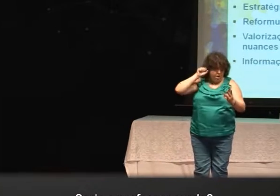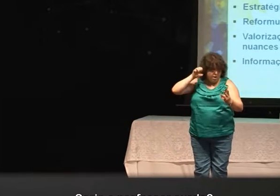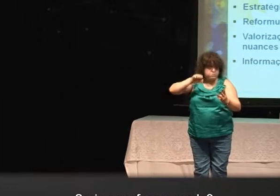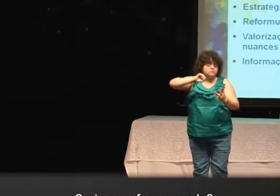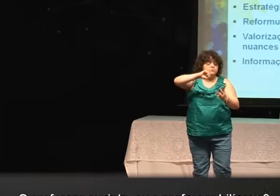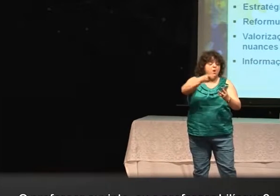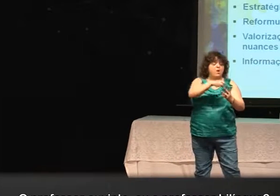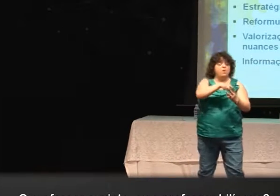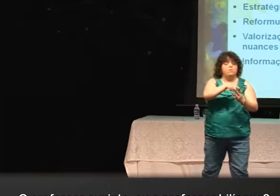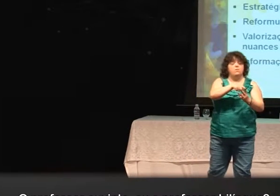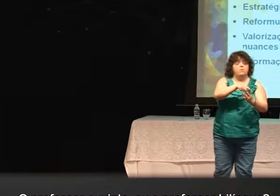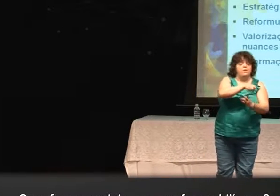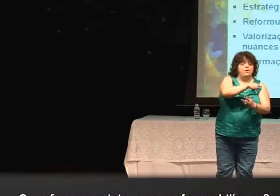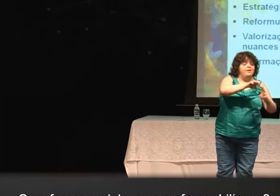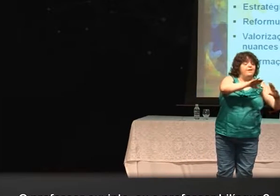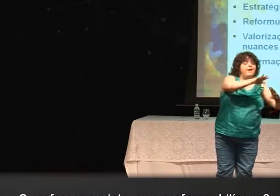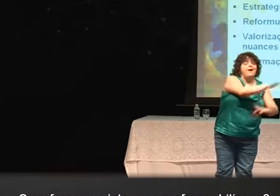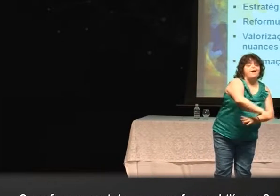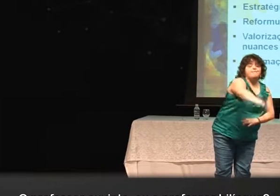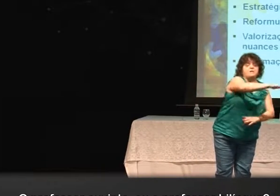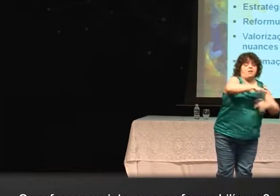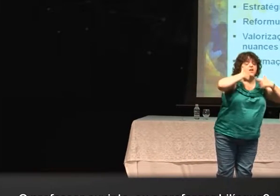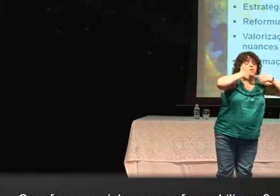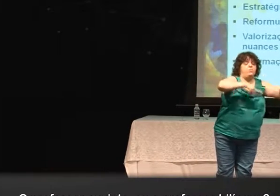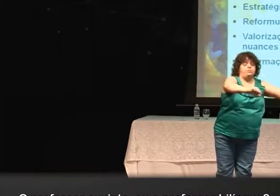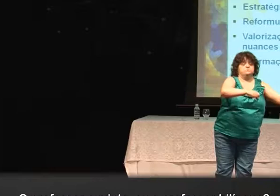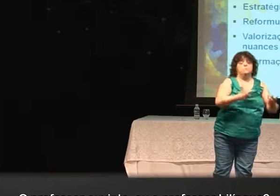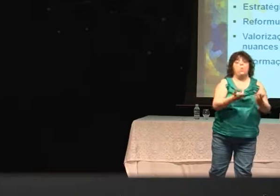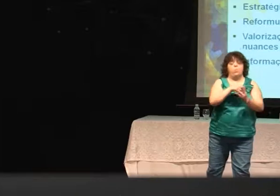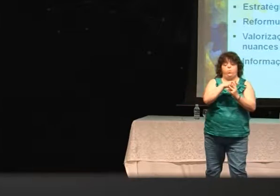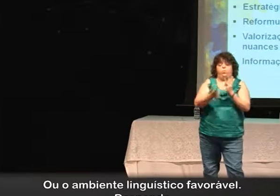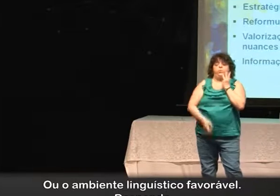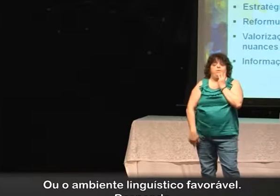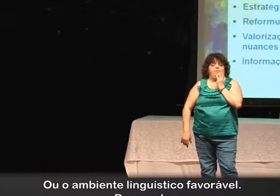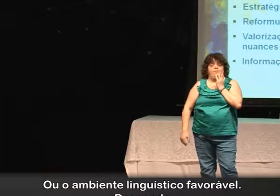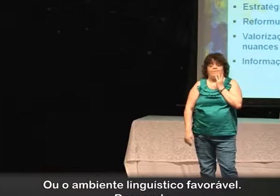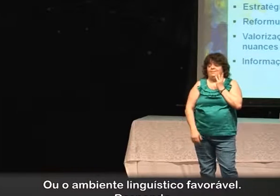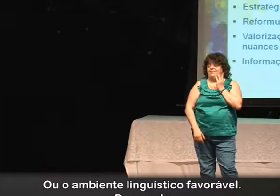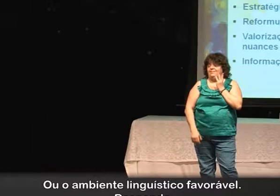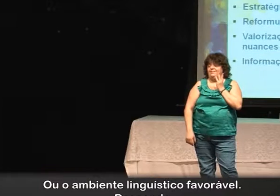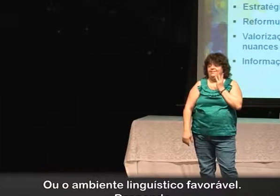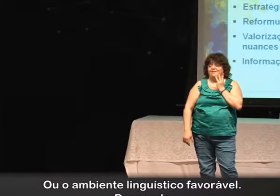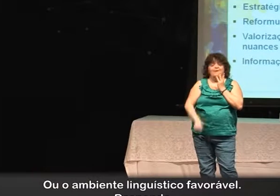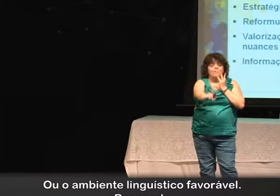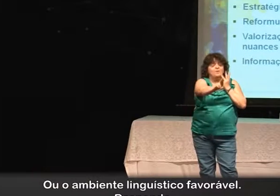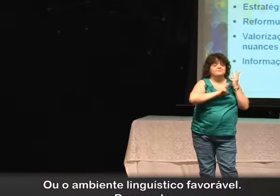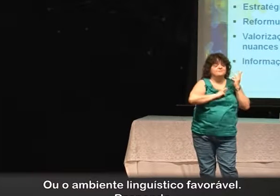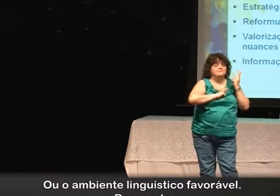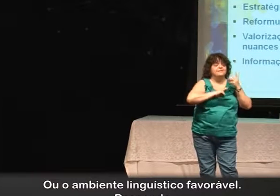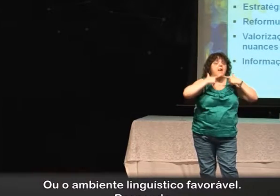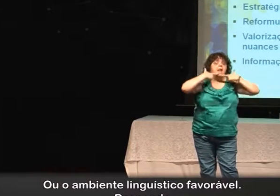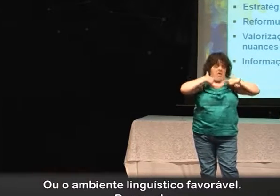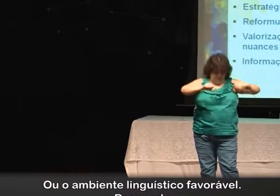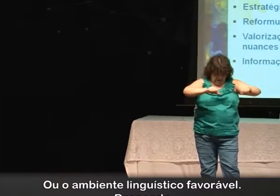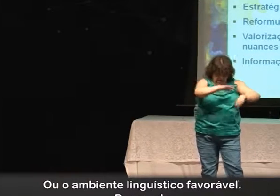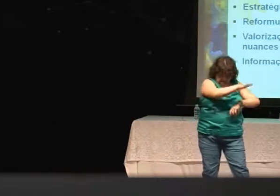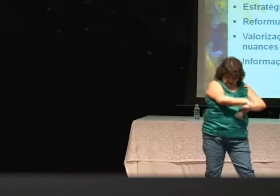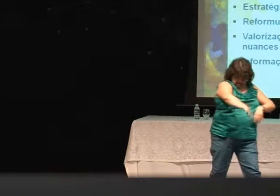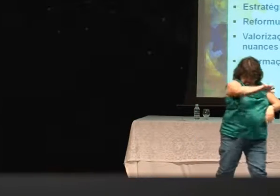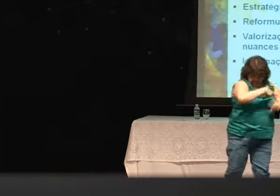surdo, o professor ouvinte ou o professor bilíngue? Ou o ambiente linguístico favorável? Responda.